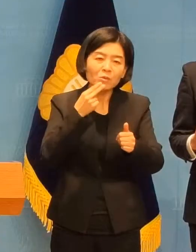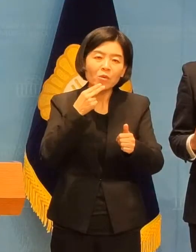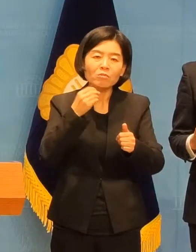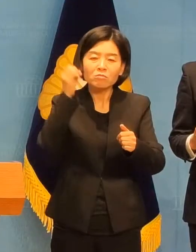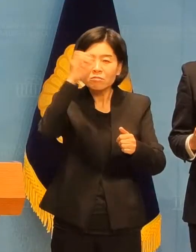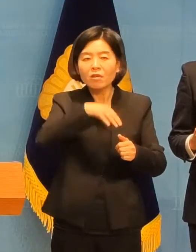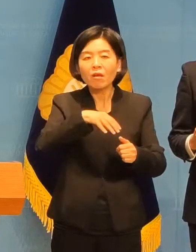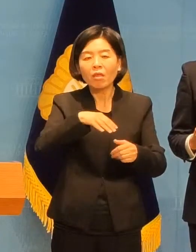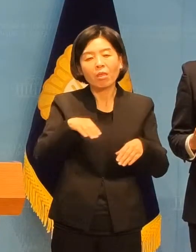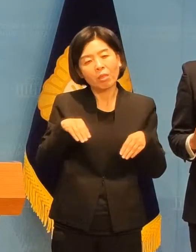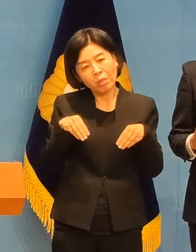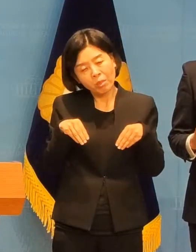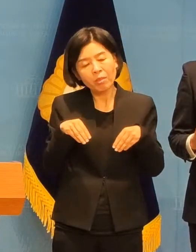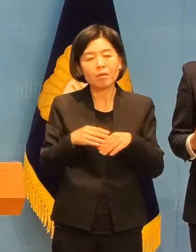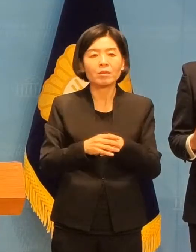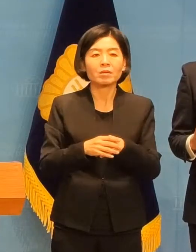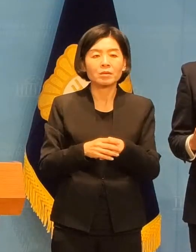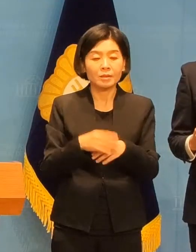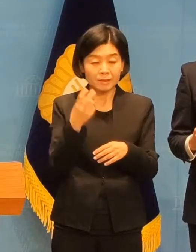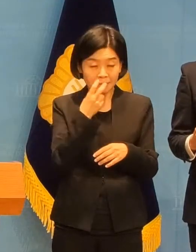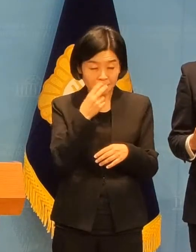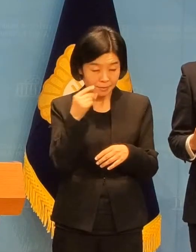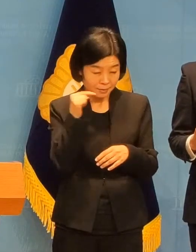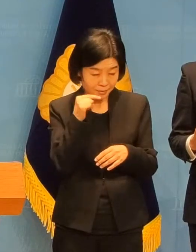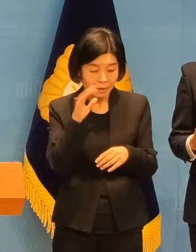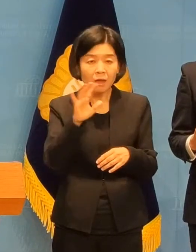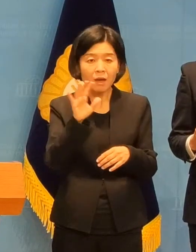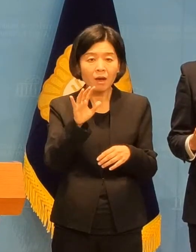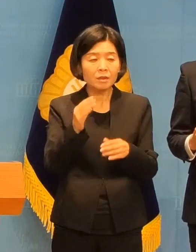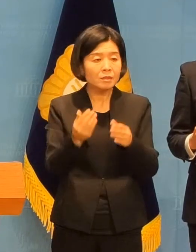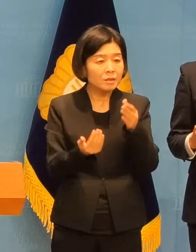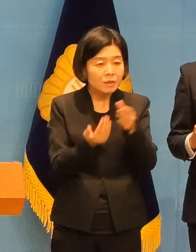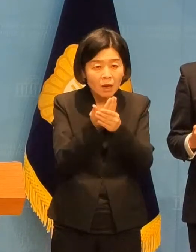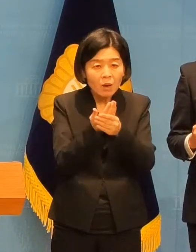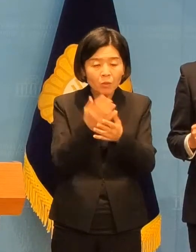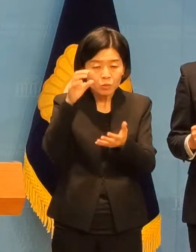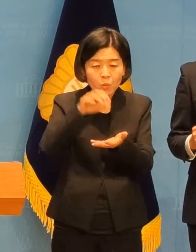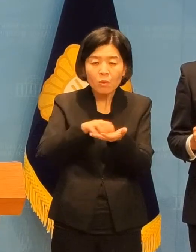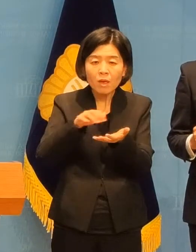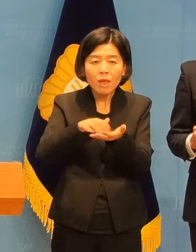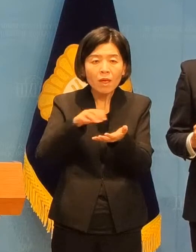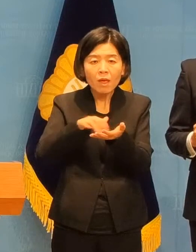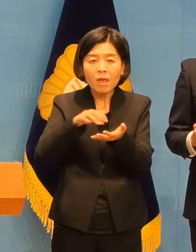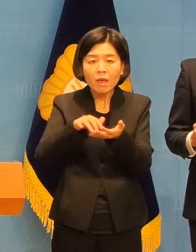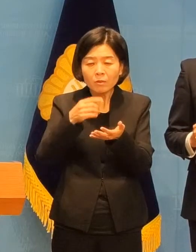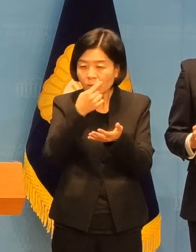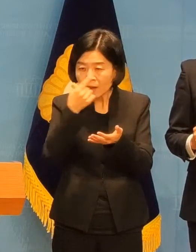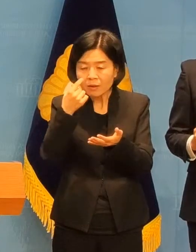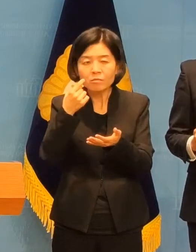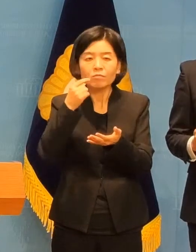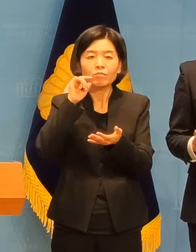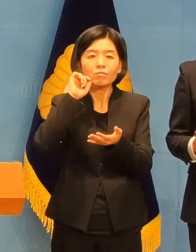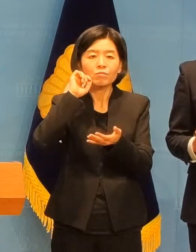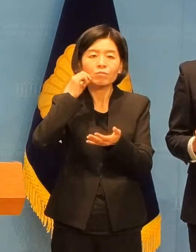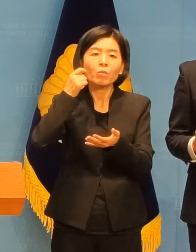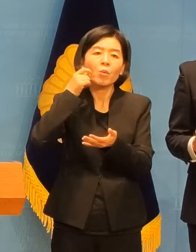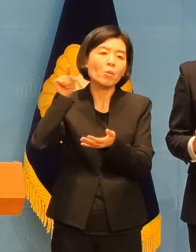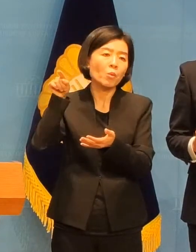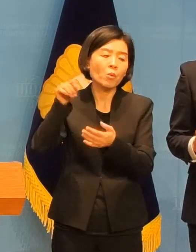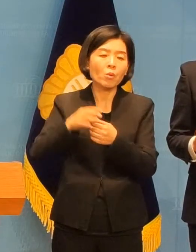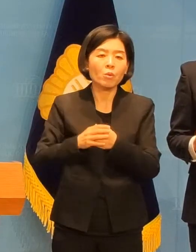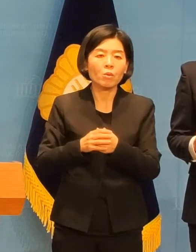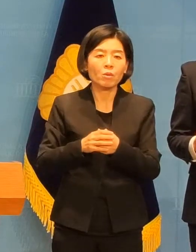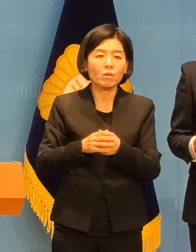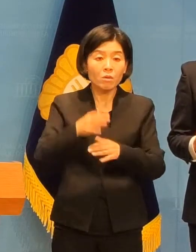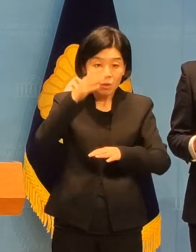있습니다. 단속은커녕 사고 통계 조사 제대로 집계하지 못하는 실정입니다. 이로 인해